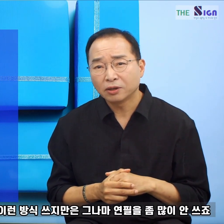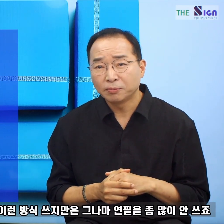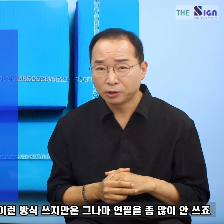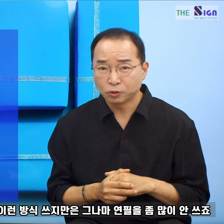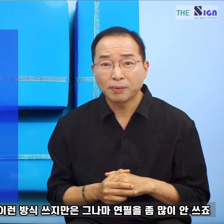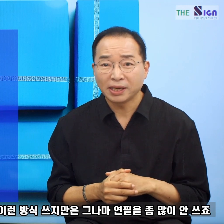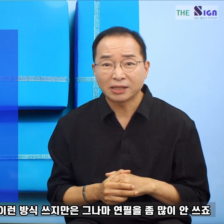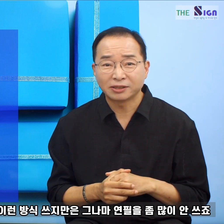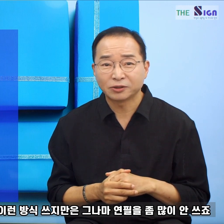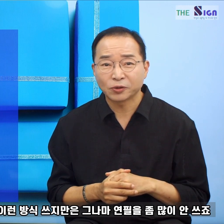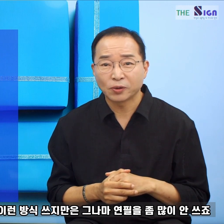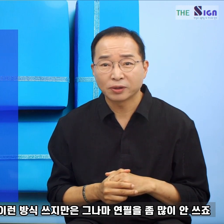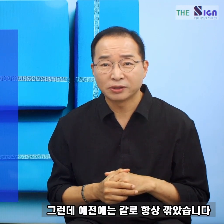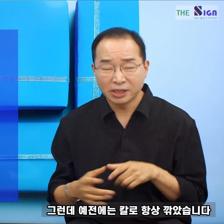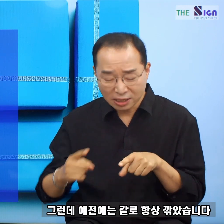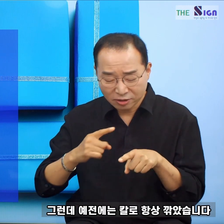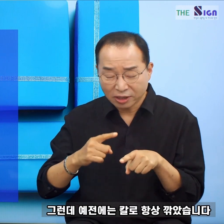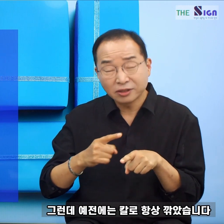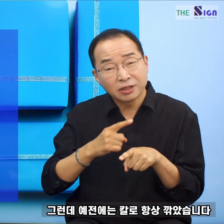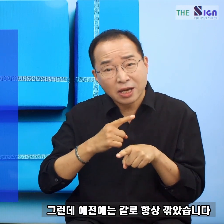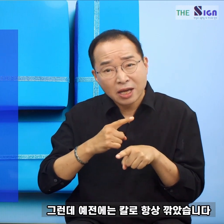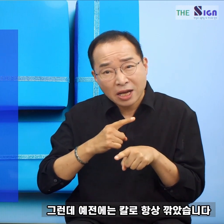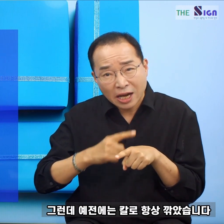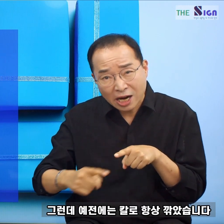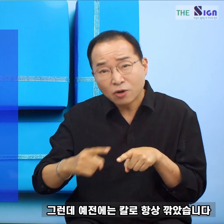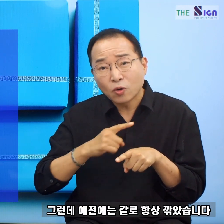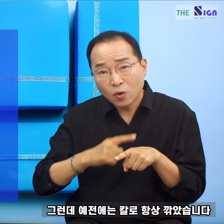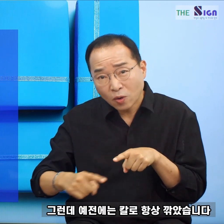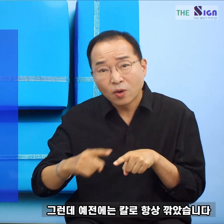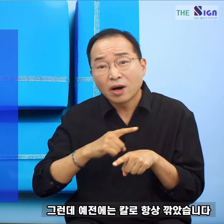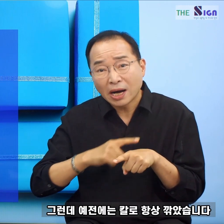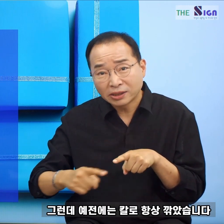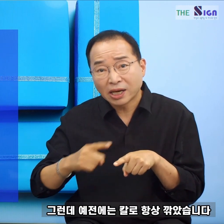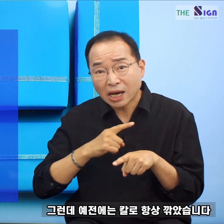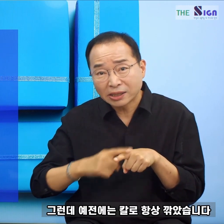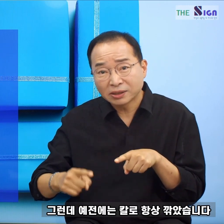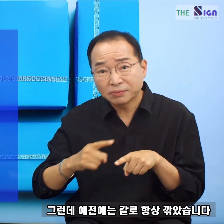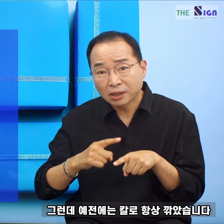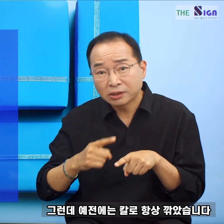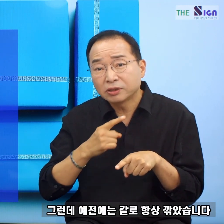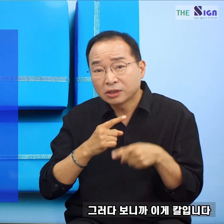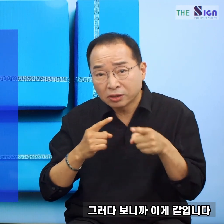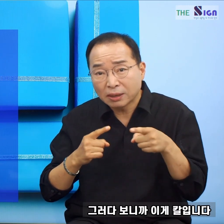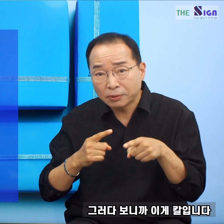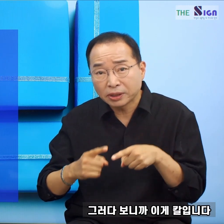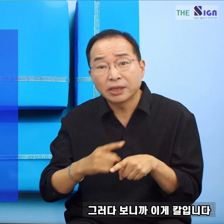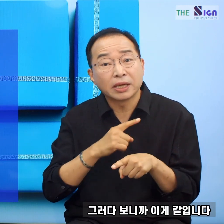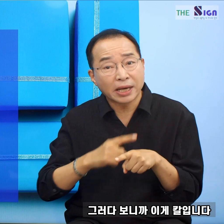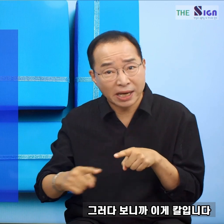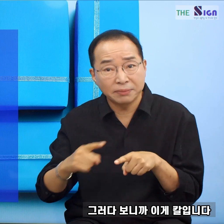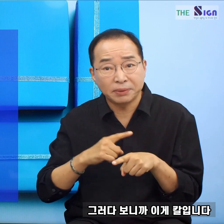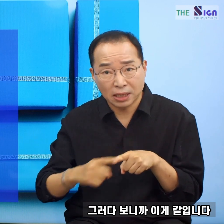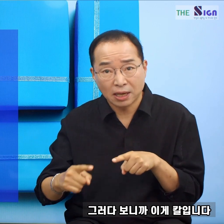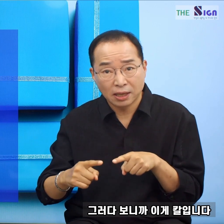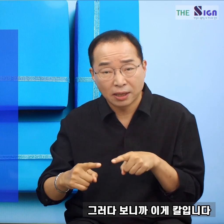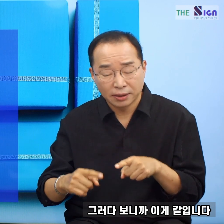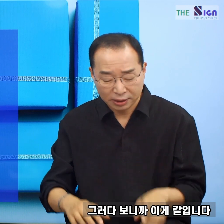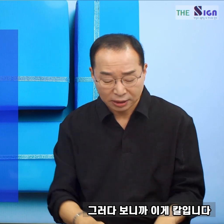연필을 좀 많이 안 쓰죠. 그런데 예전에는 칼로 항상 깎았습니다. 그래서 그러다 보니까 이게 칼입니다. 자,